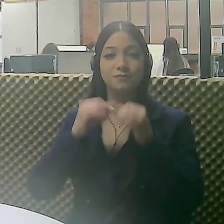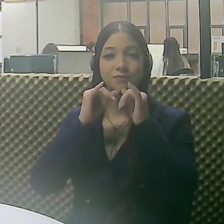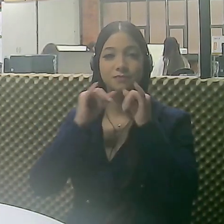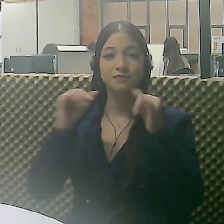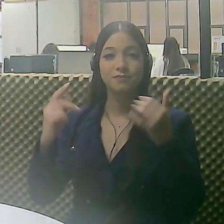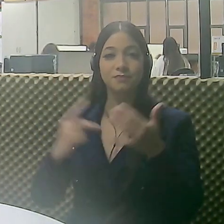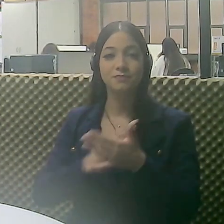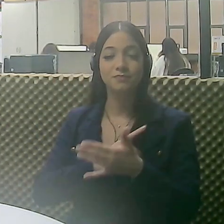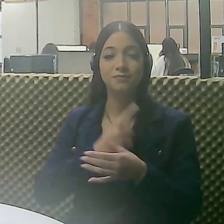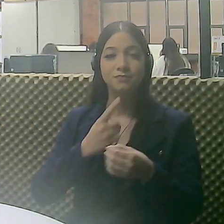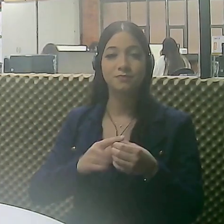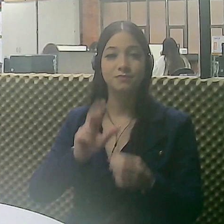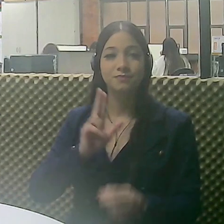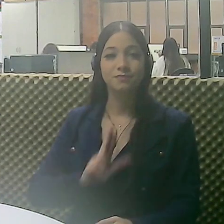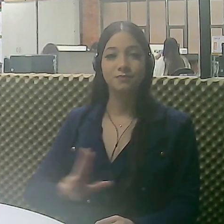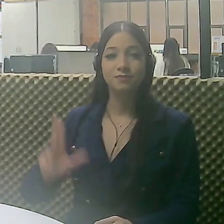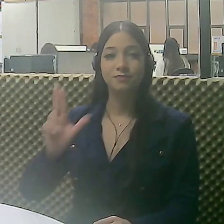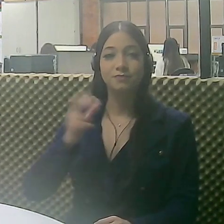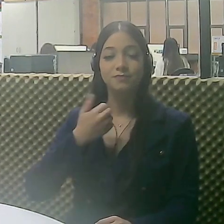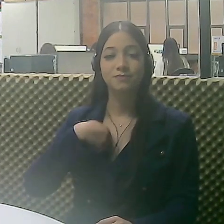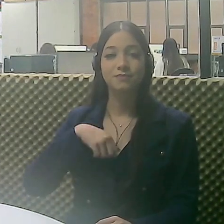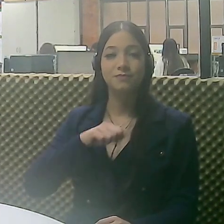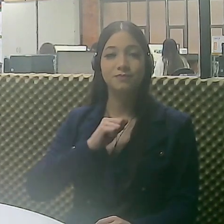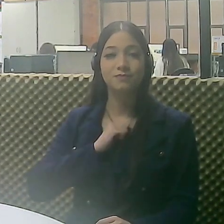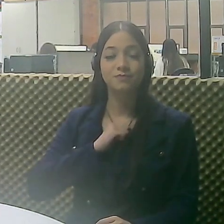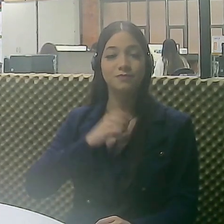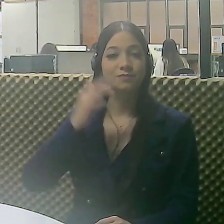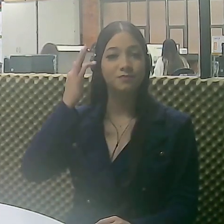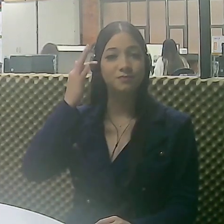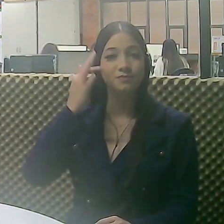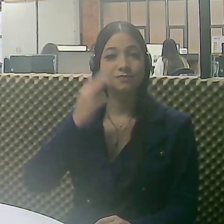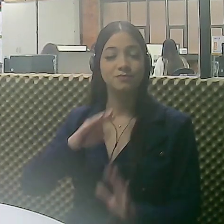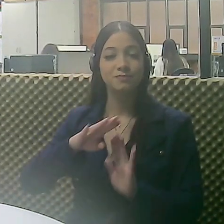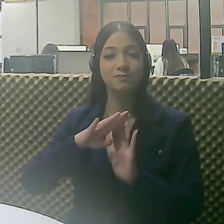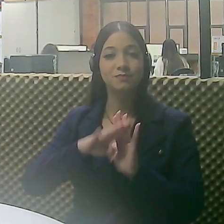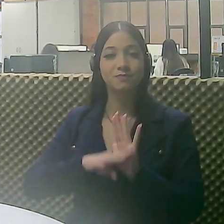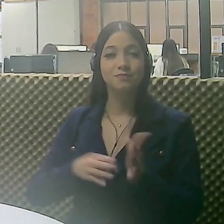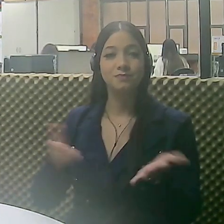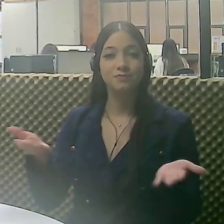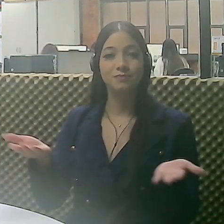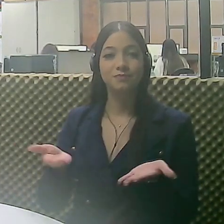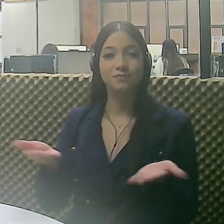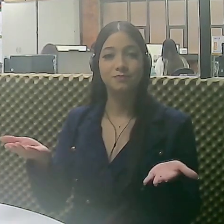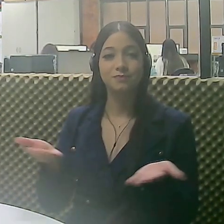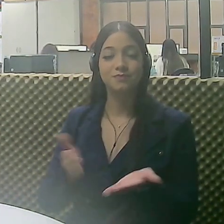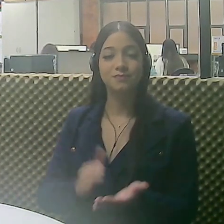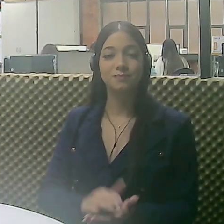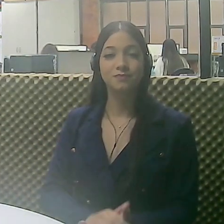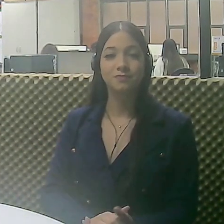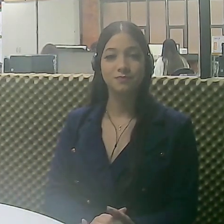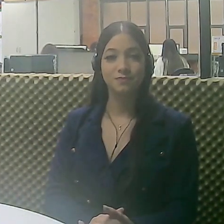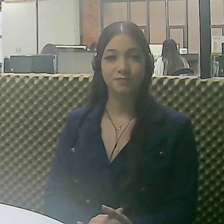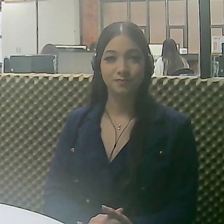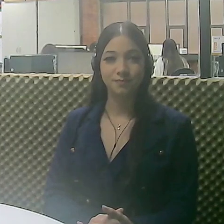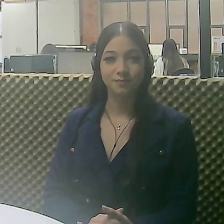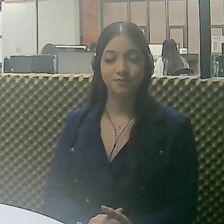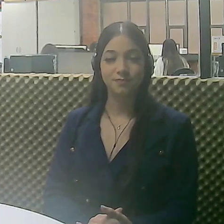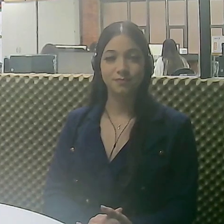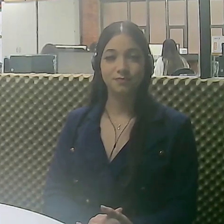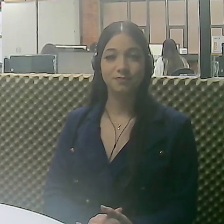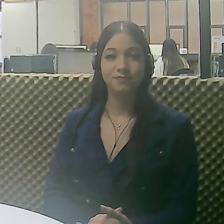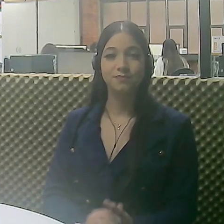fato acontece em Uberlândia. Eu sou o Fernando Cassi e começamos com os destaques da edição de hoje.